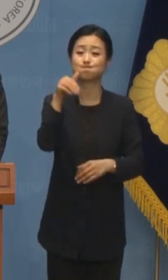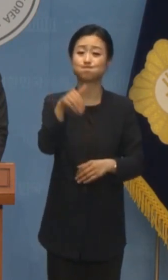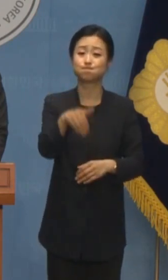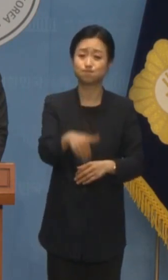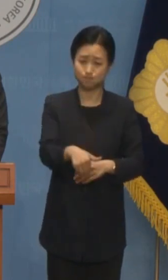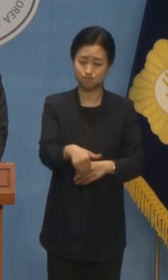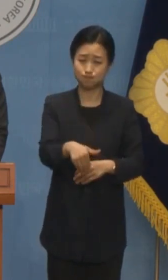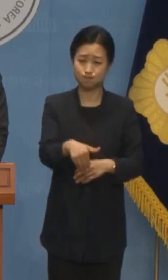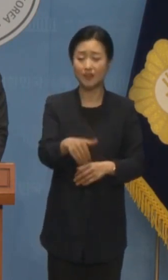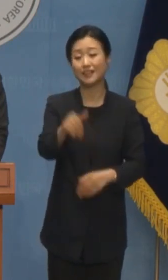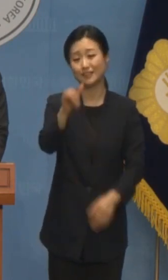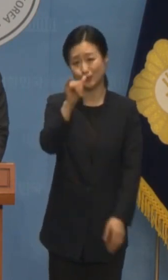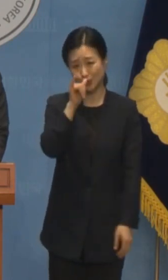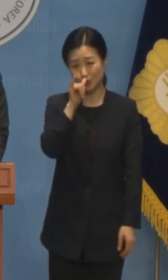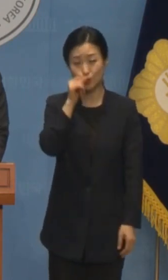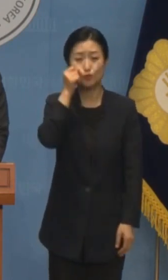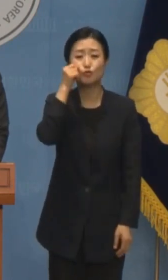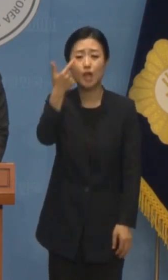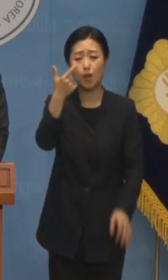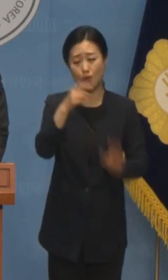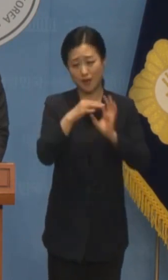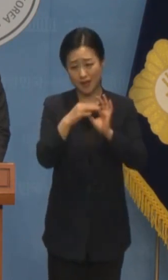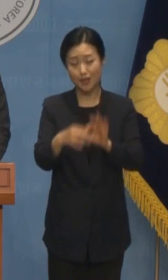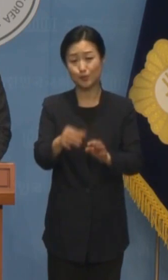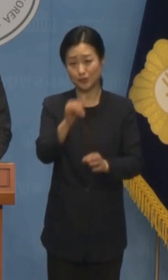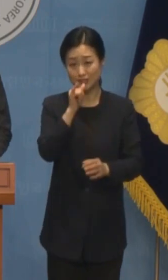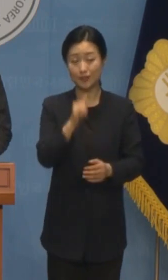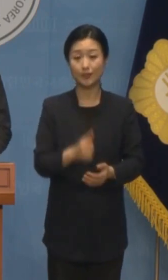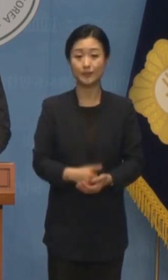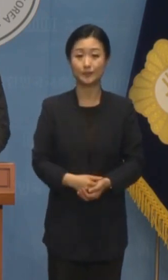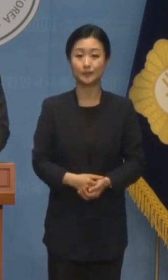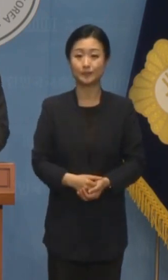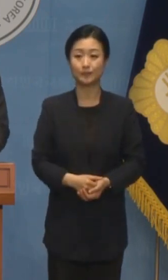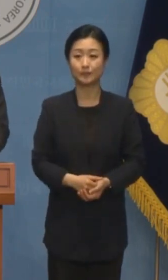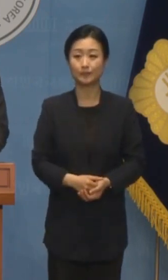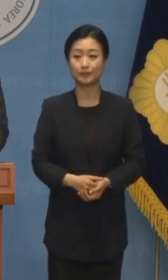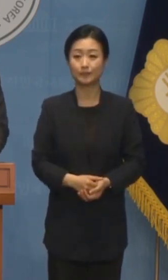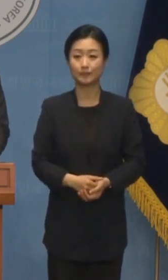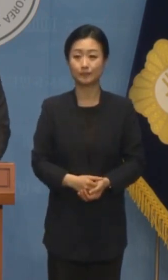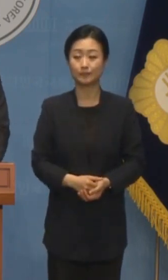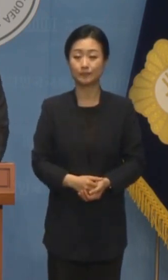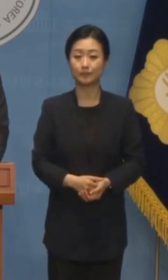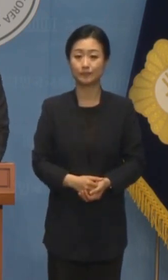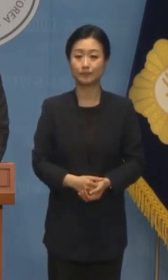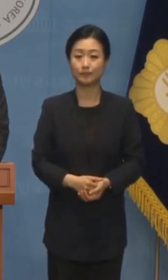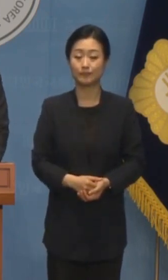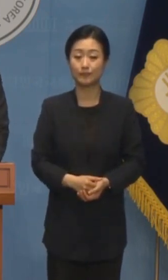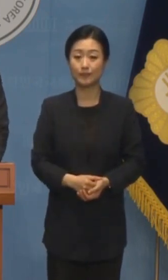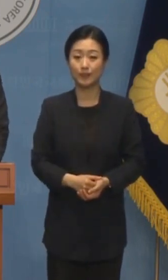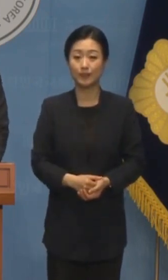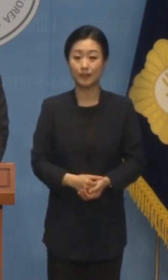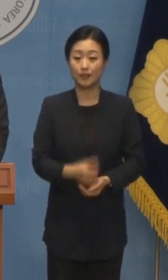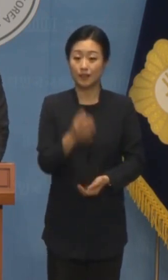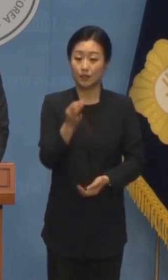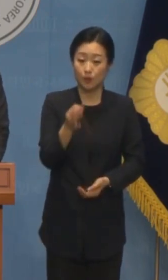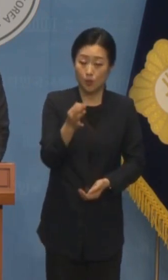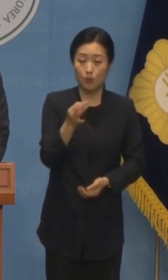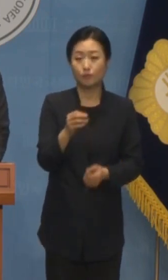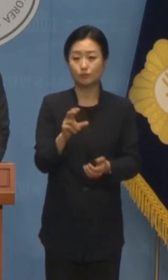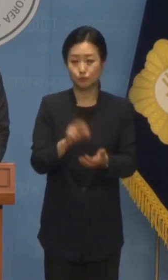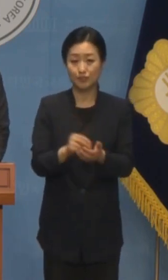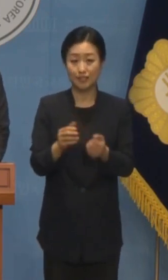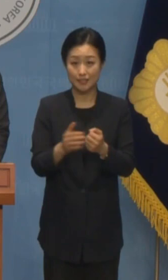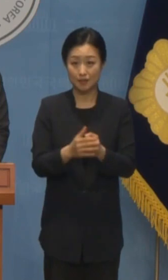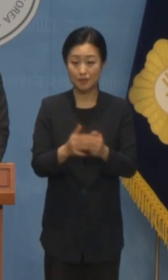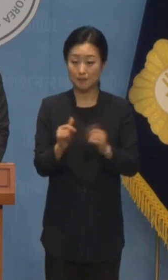돈맥경화 현상이 6개월 이상 지속되고 있습니다 통화와 재정 정책을 통해